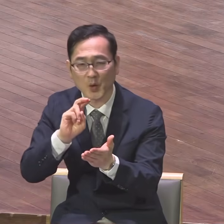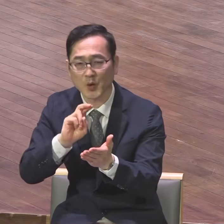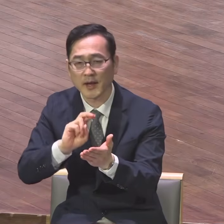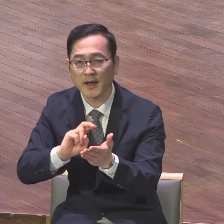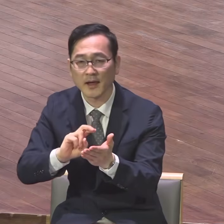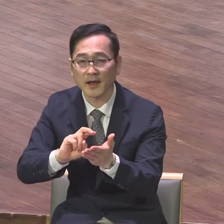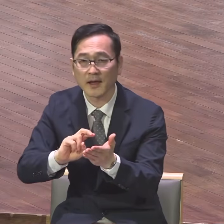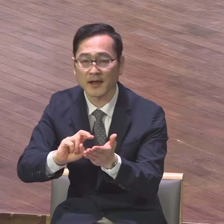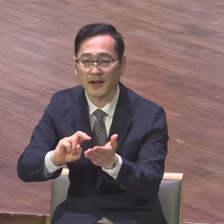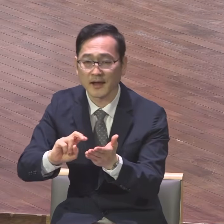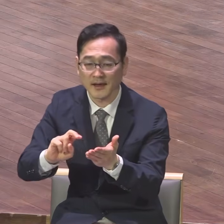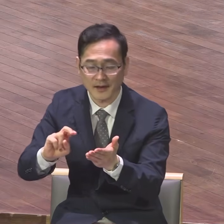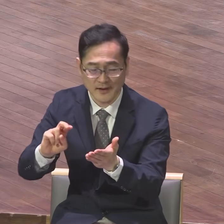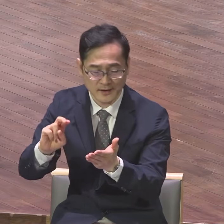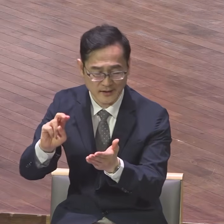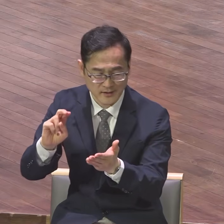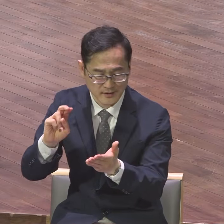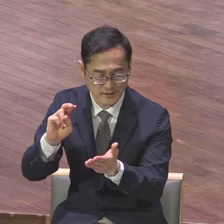새벽의